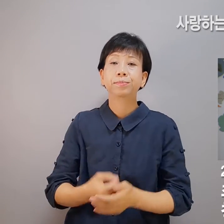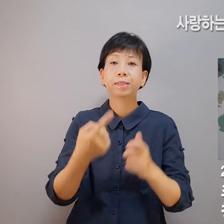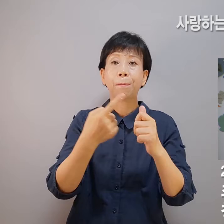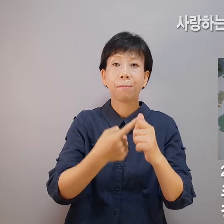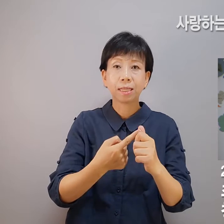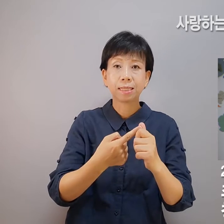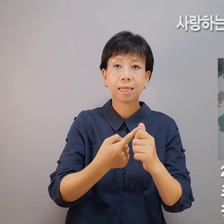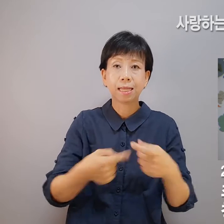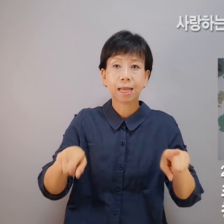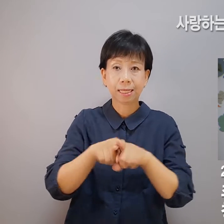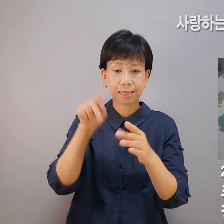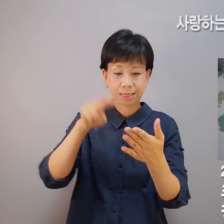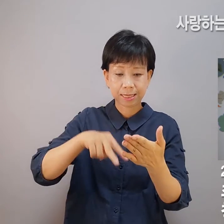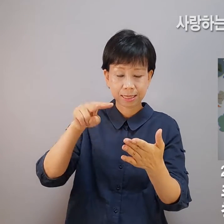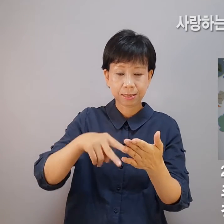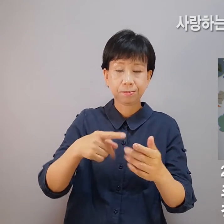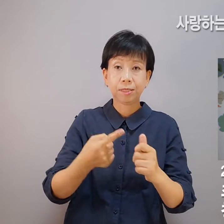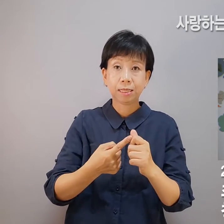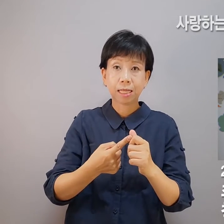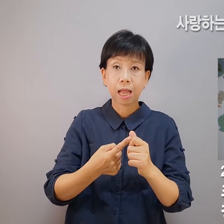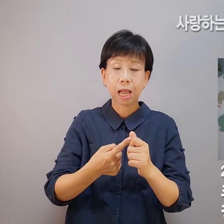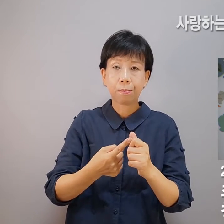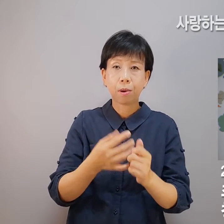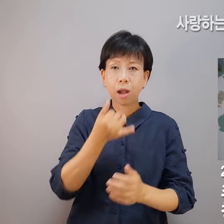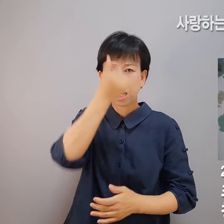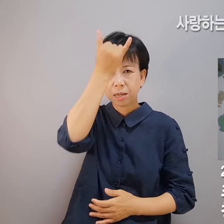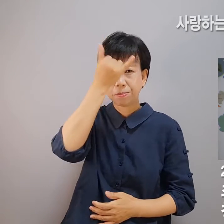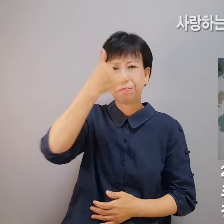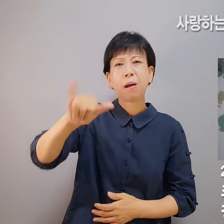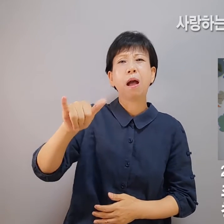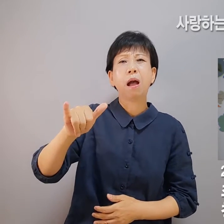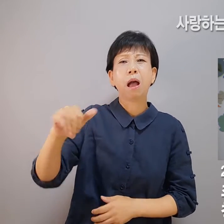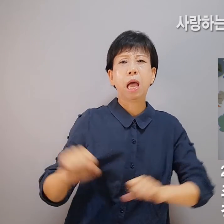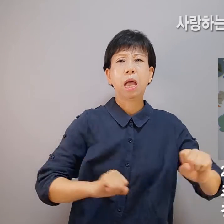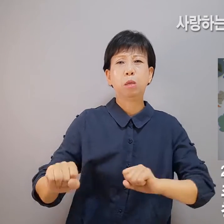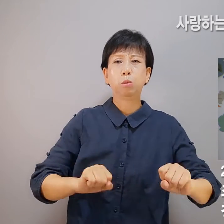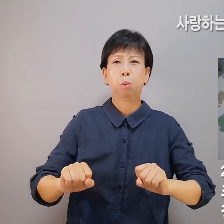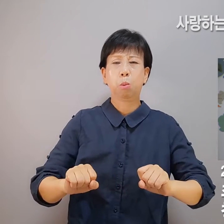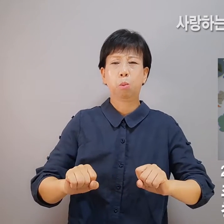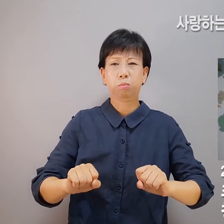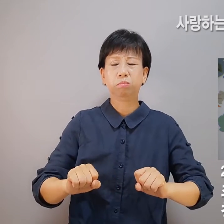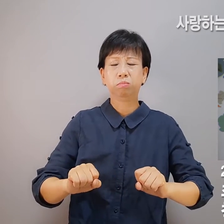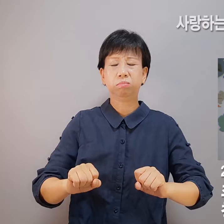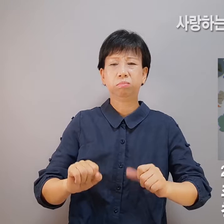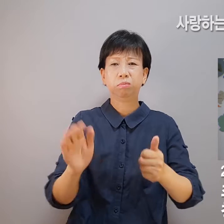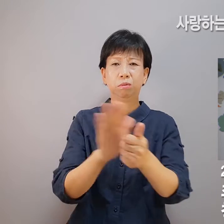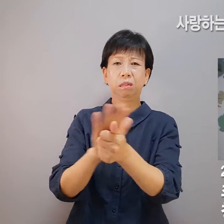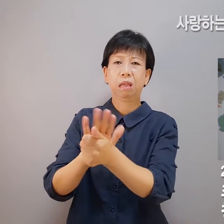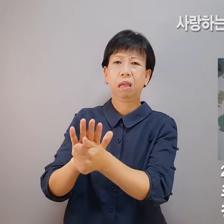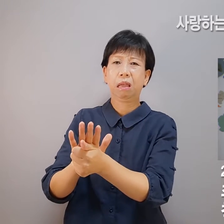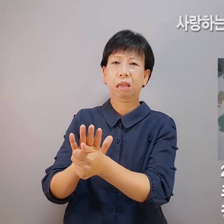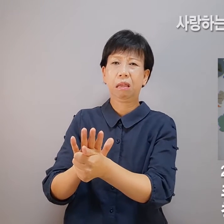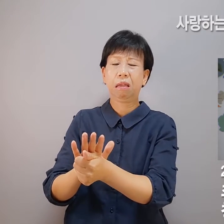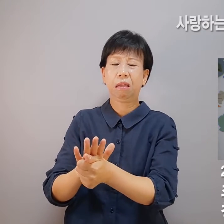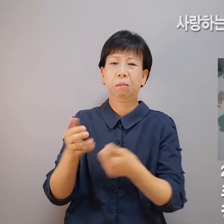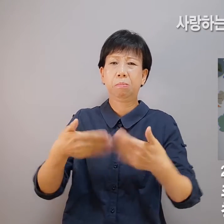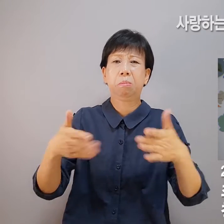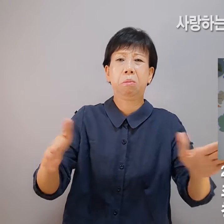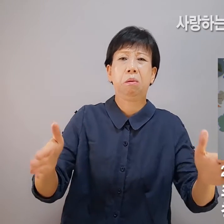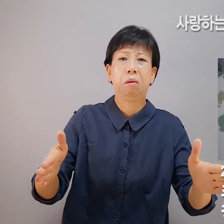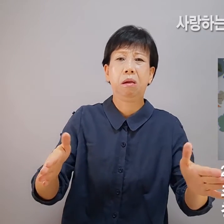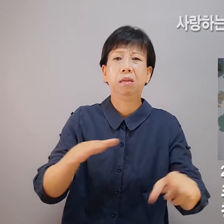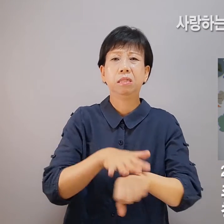같이 읽어보겠습니다. 불친절한 태도로 교회를 방문한 사람을 대합니다. 이러면 안 되겠죠. 두